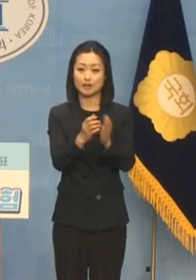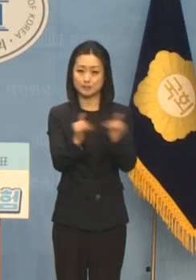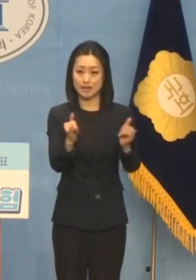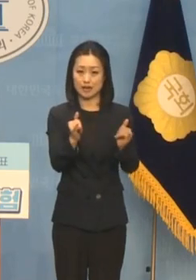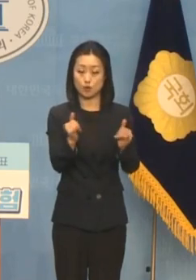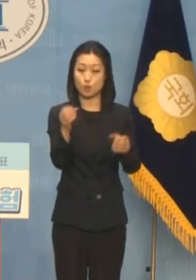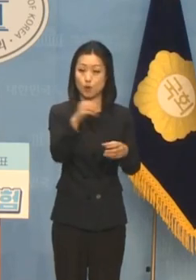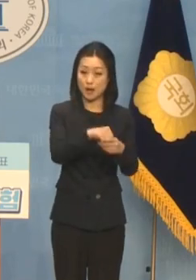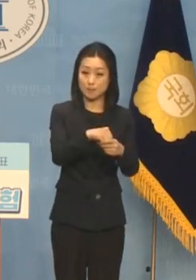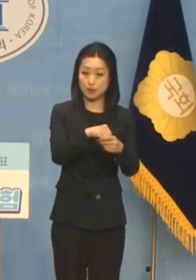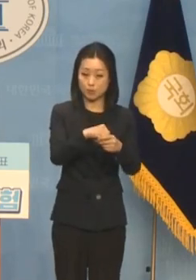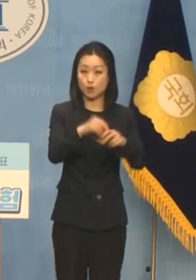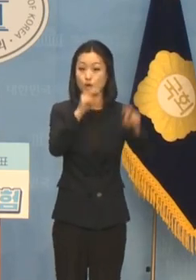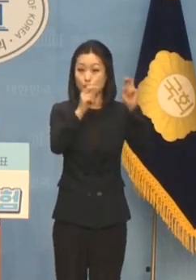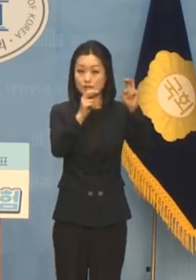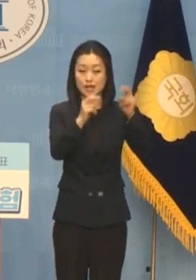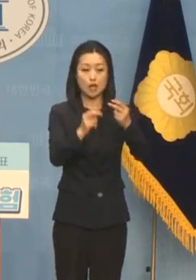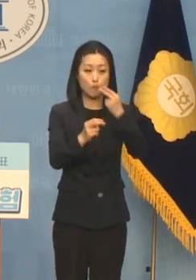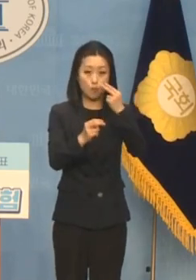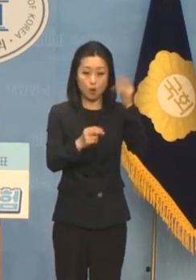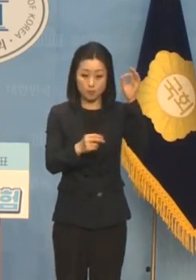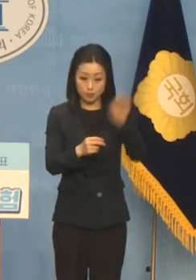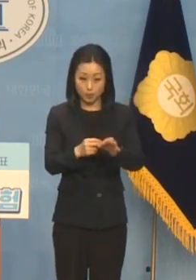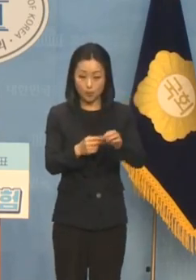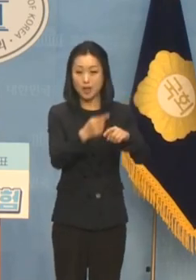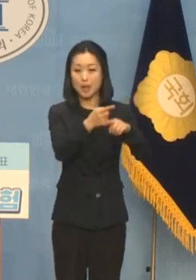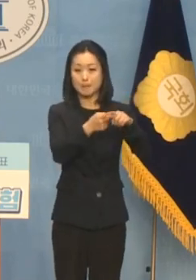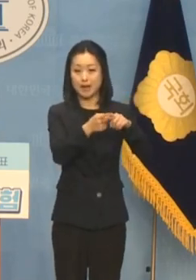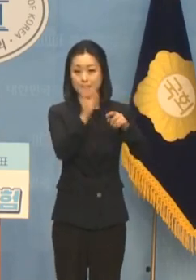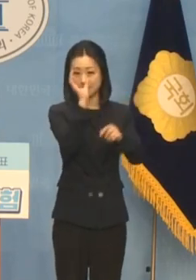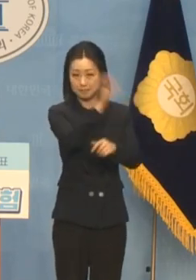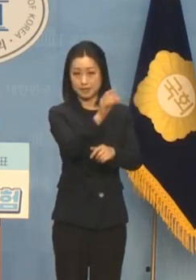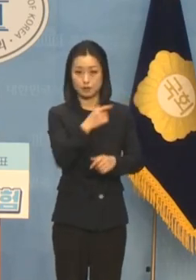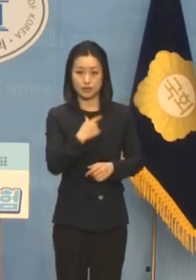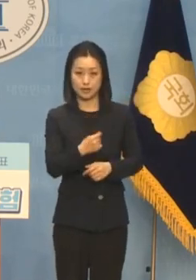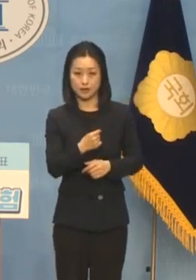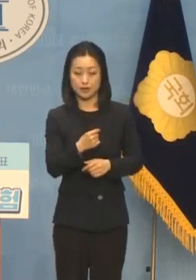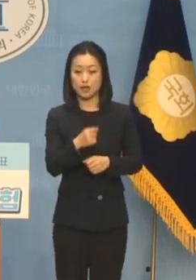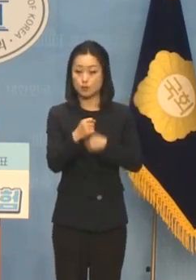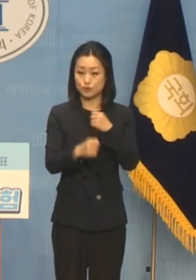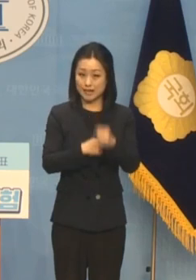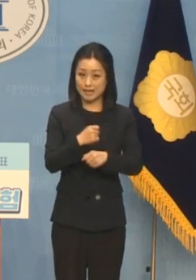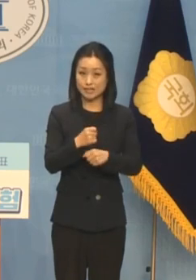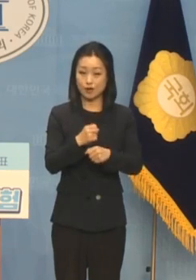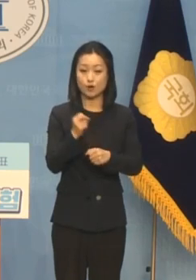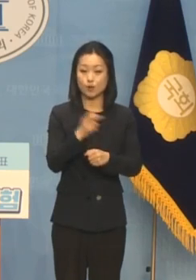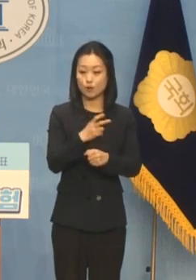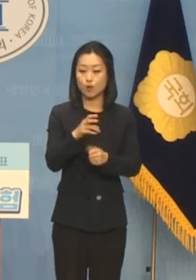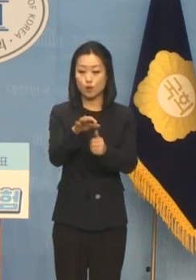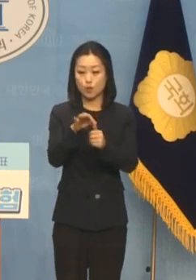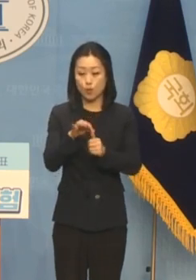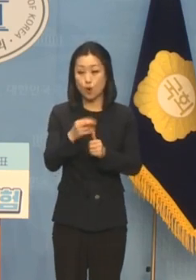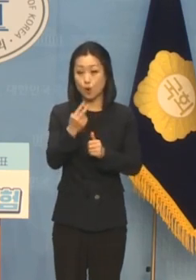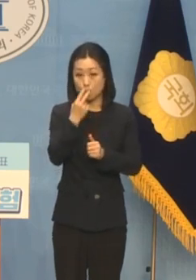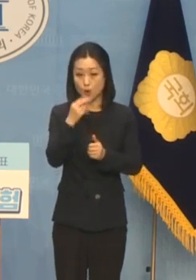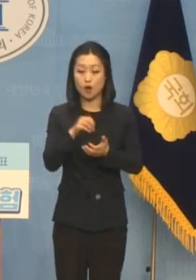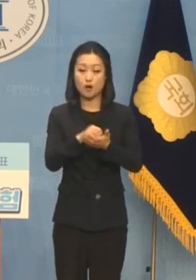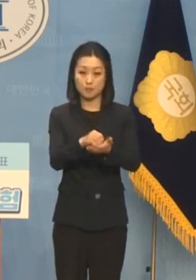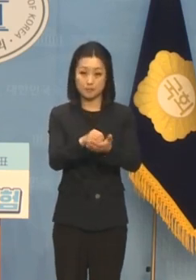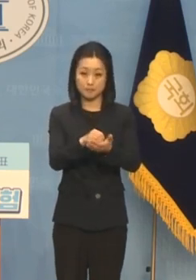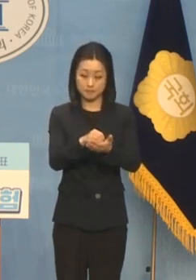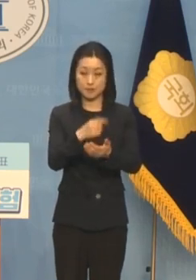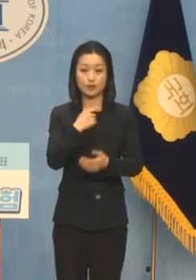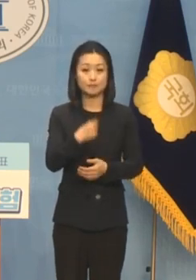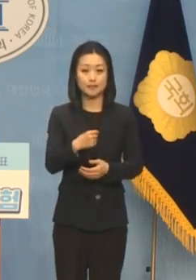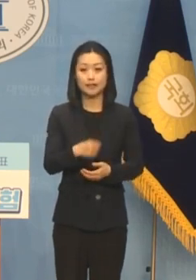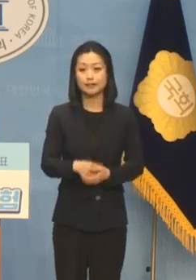바꾸고 사업주에게 보험료의 절반을 부담하게 하겠습니다. 프리랜서도 고용보험 적용 대상에